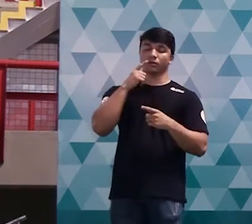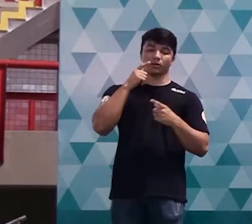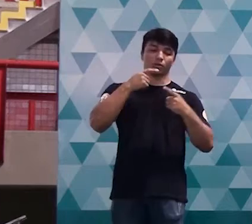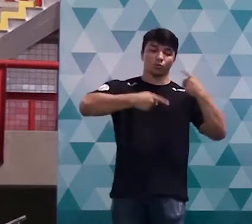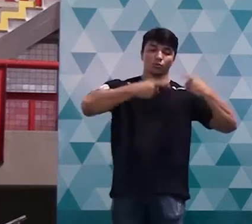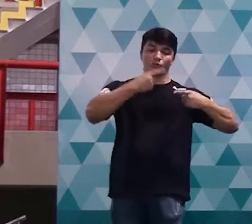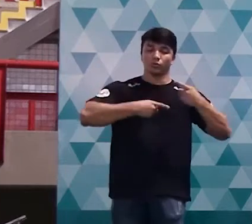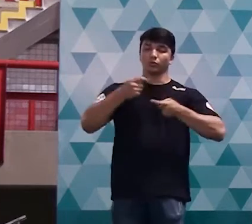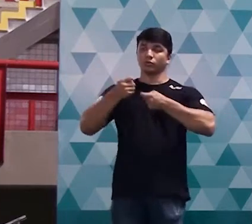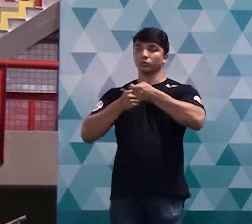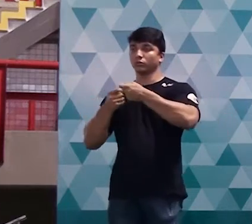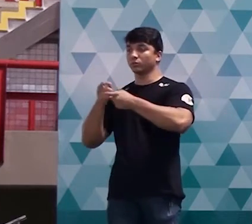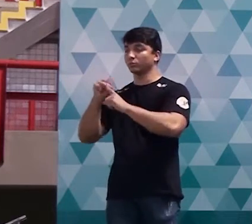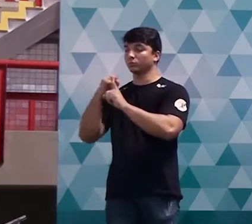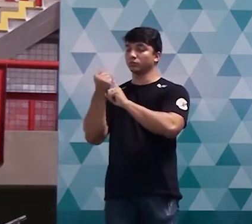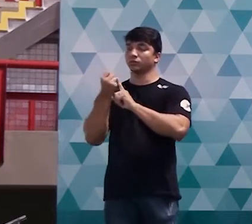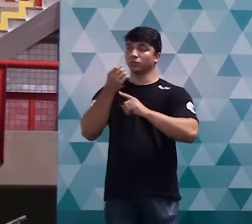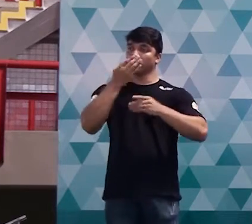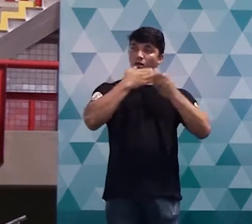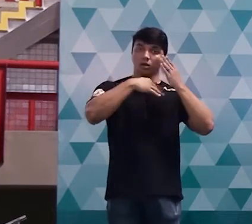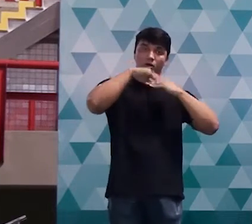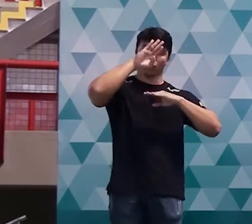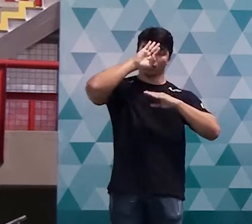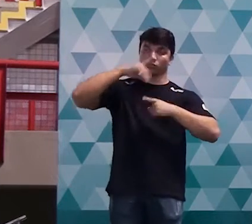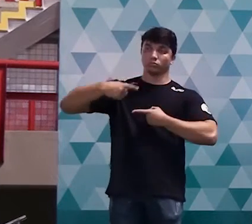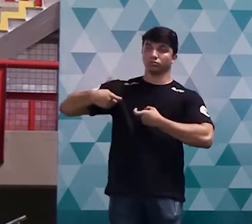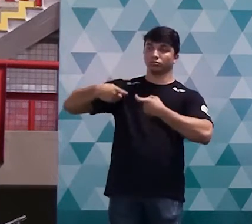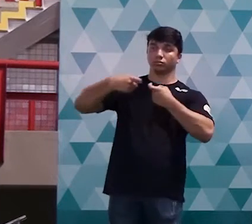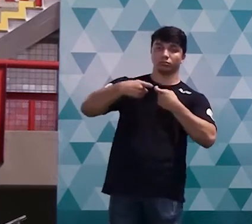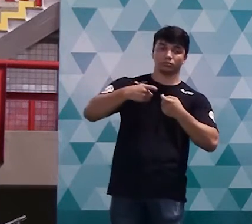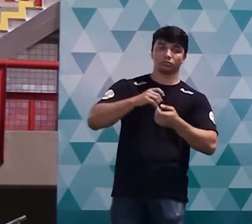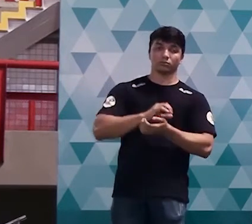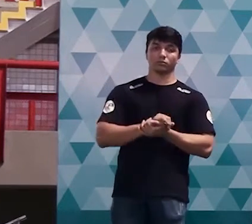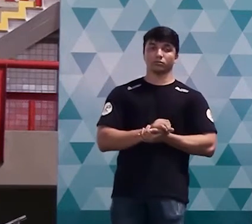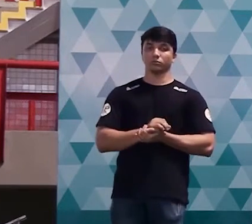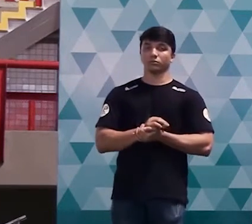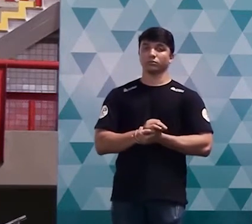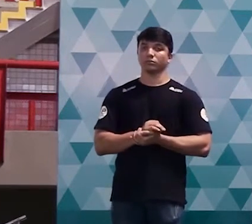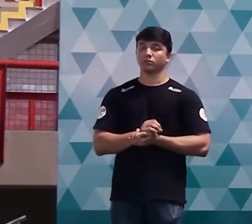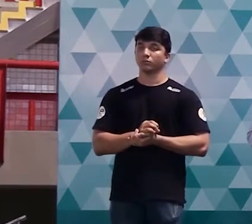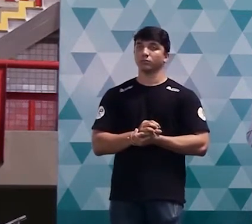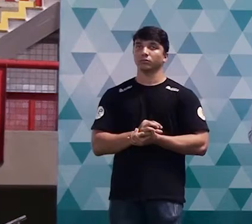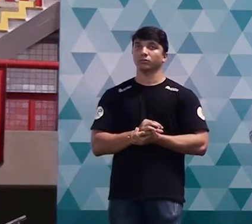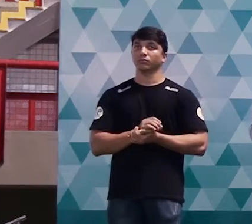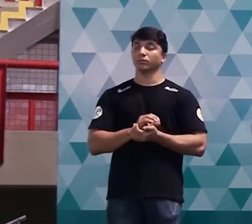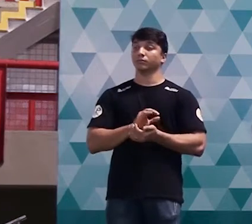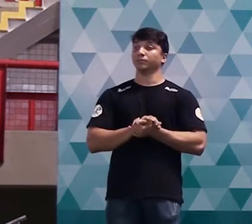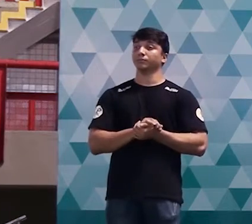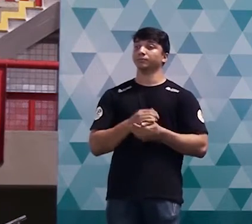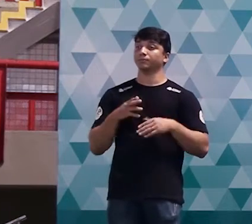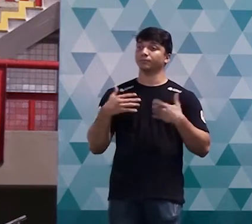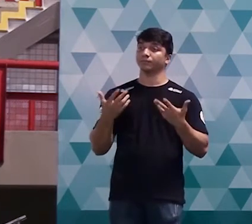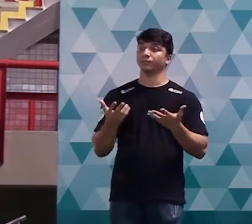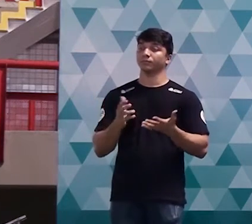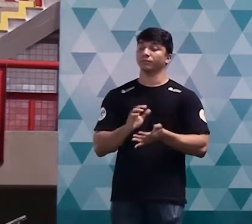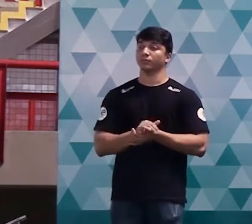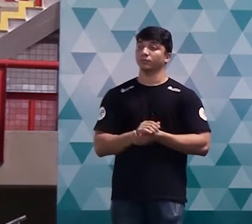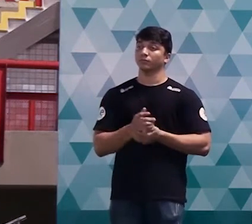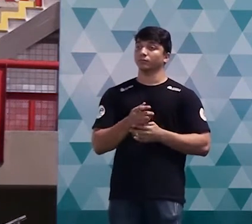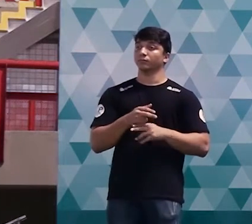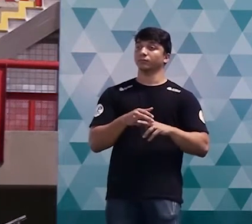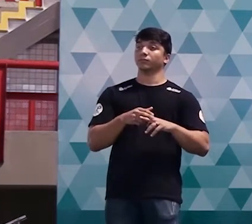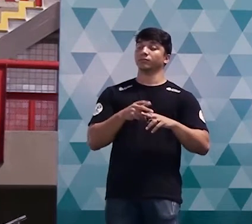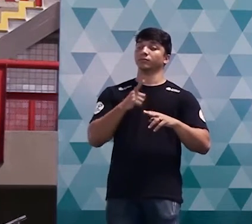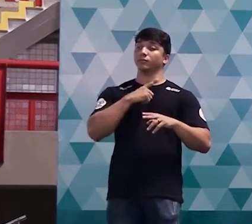economia, sociedade, revoltas e guerras. Já estamos aqui no terceiro, acho que vai dar legal. Pois vamos lá.